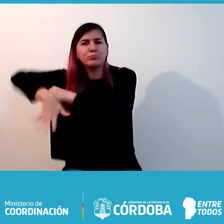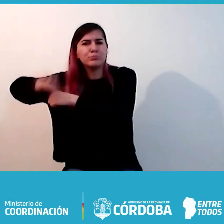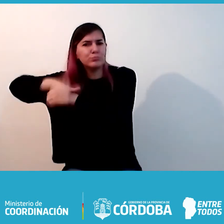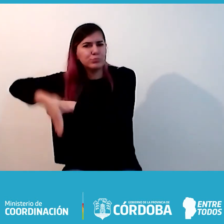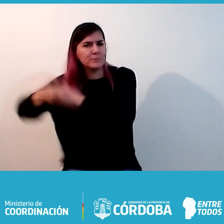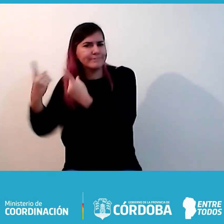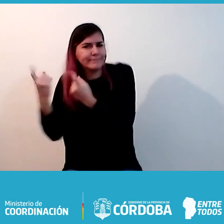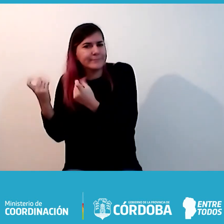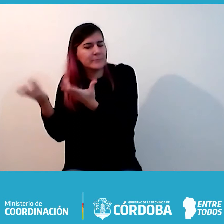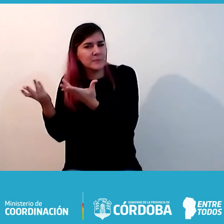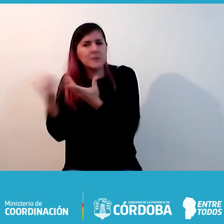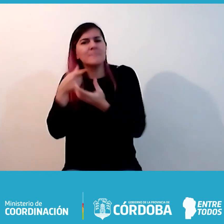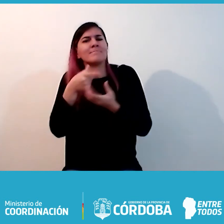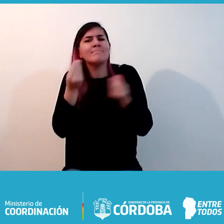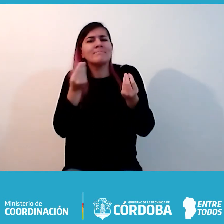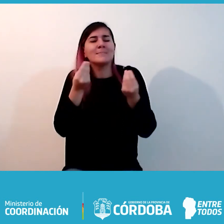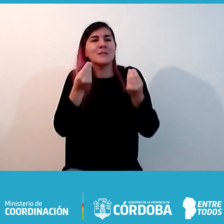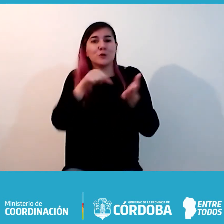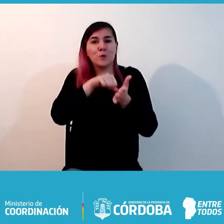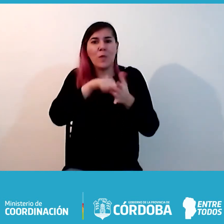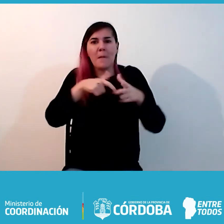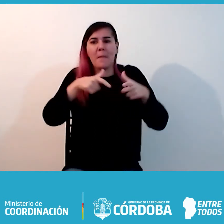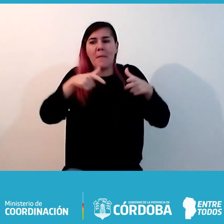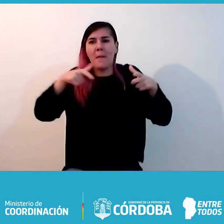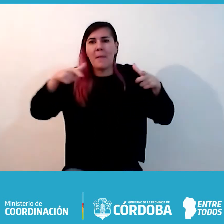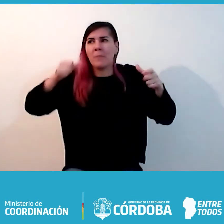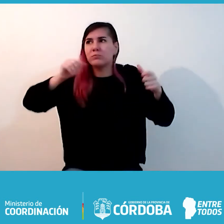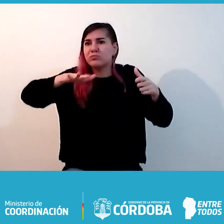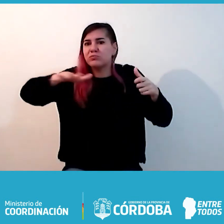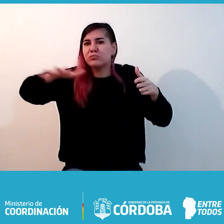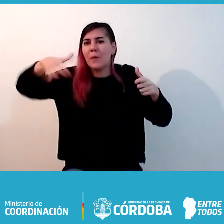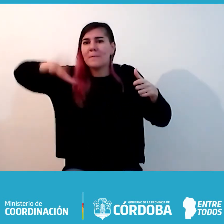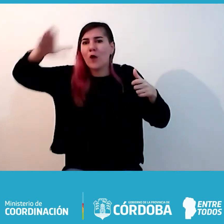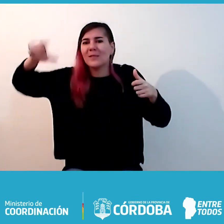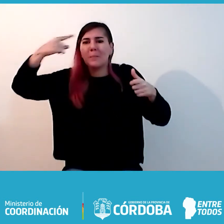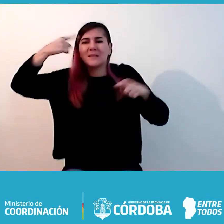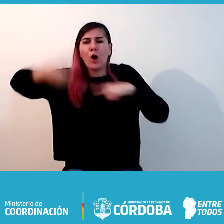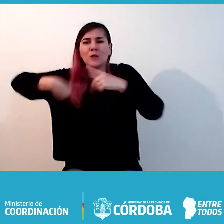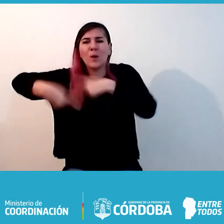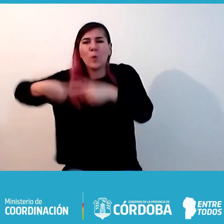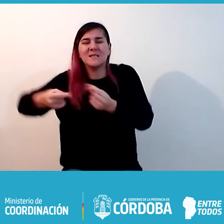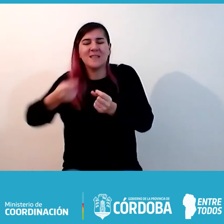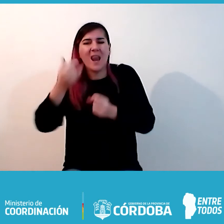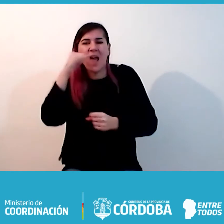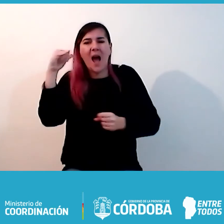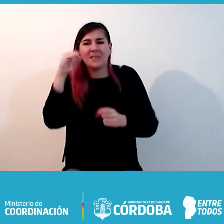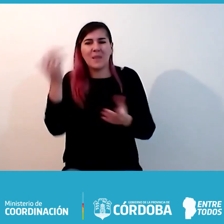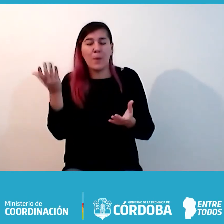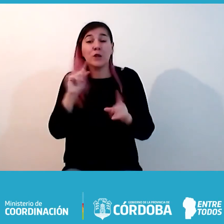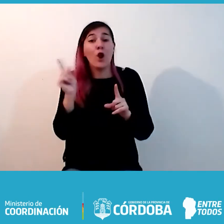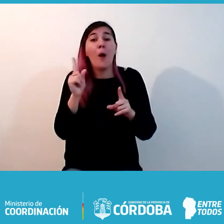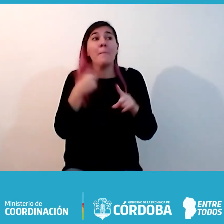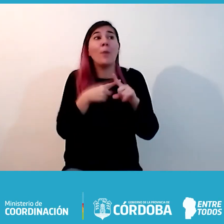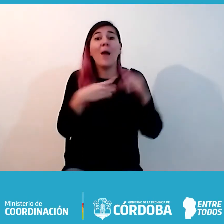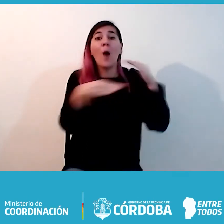que va a lograr esta autovía es que la ciudad se expanda y vaya hacia el monte, debiendo pensar en las consecuencias negativas, no ya por la autovía, sino